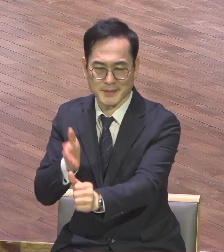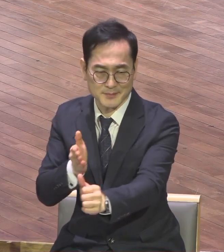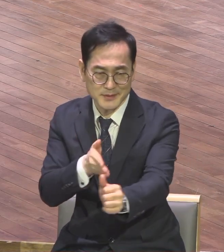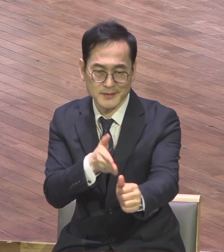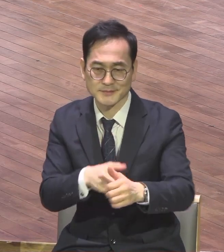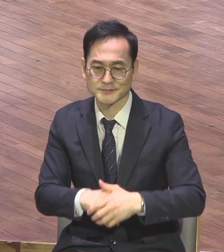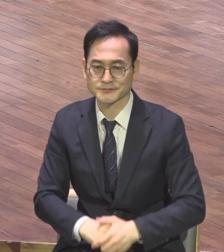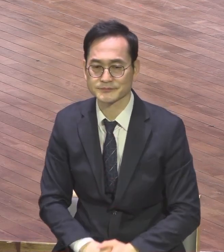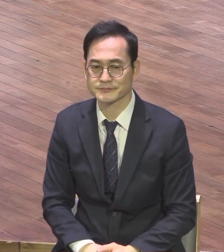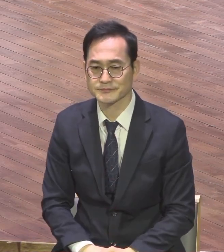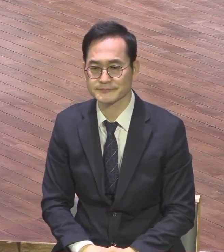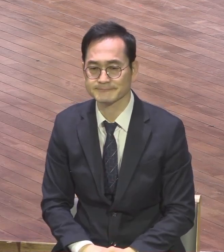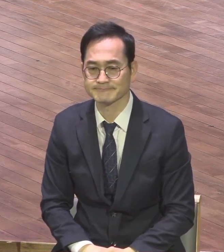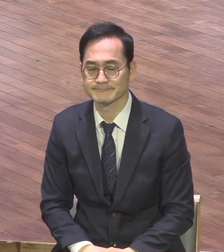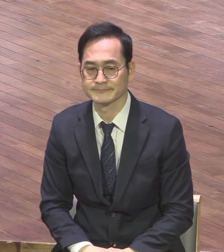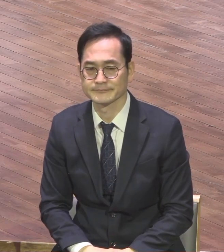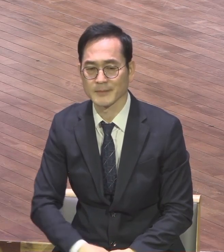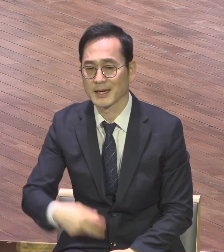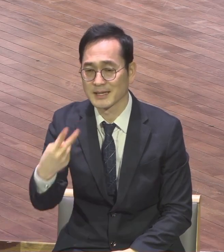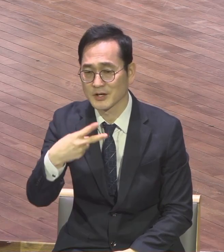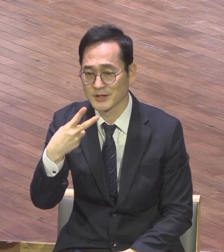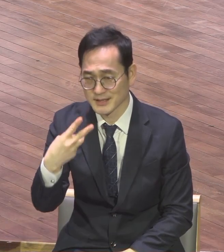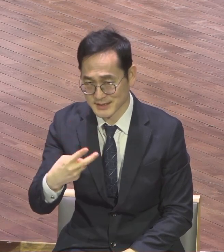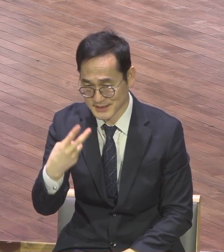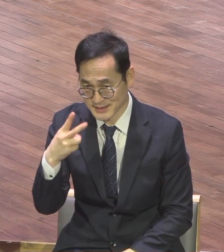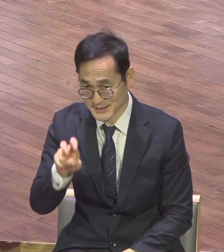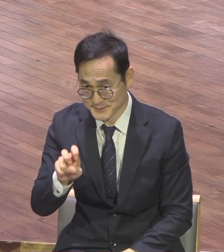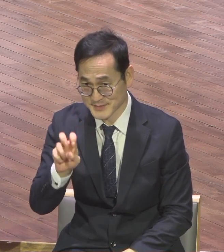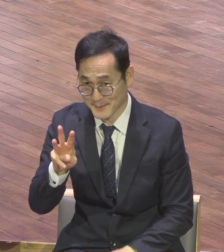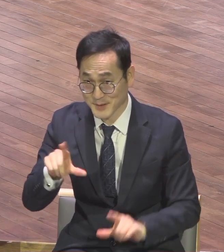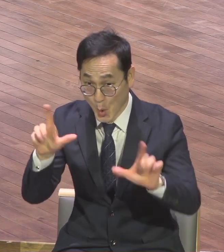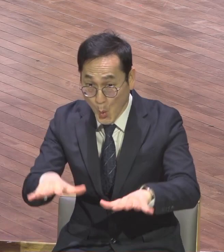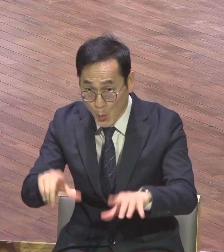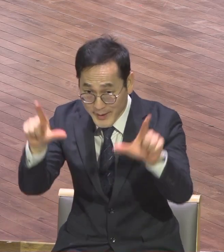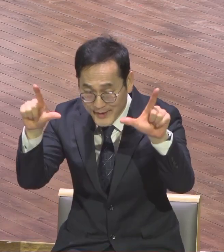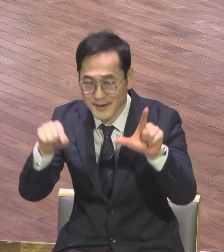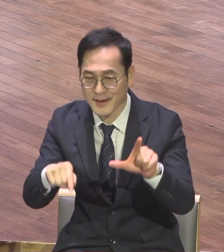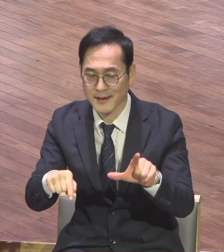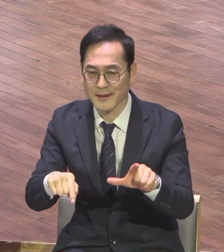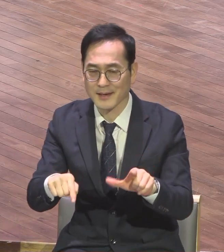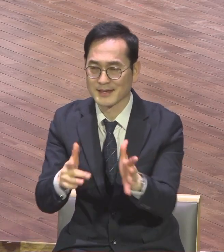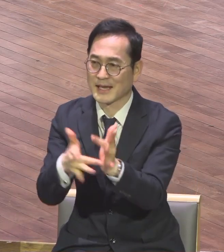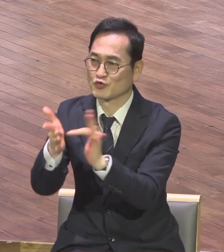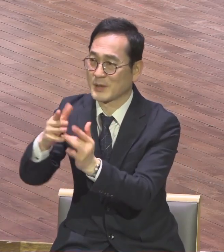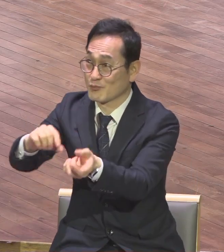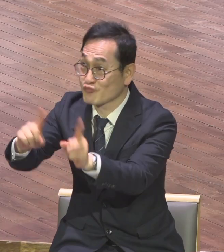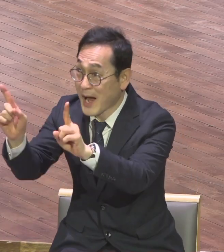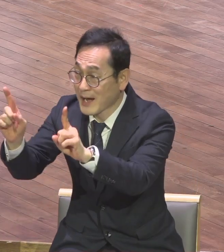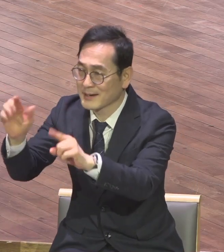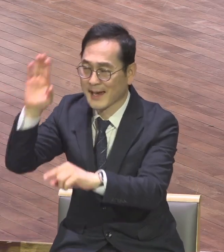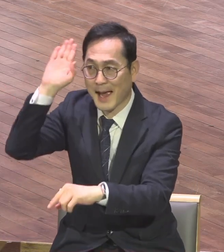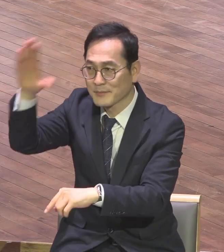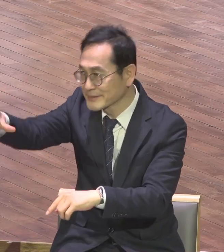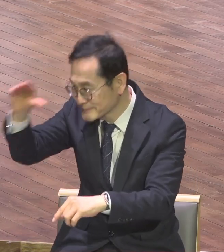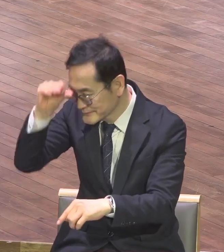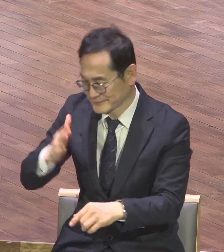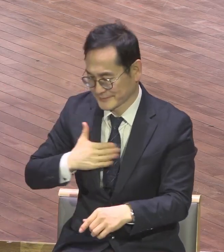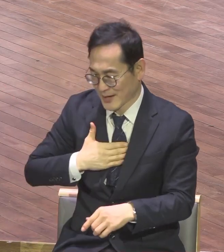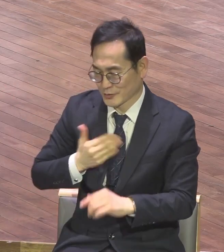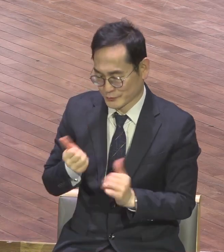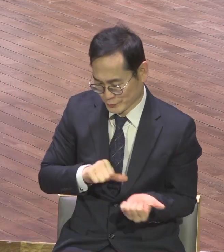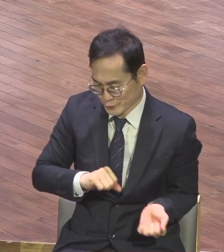우리 영계 모든 성도들 2023년 부활주의를 맞이해서 예수님의 부활이 곧 나의 부활의 소망이고 우리